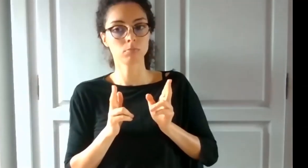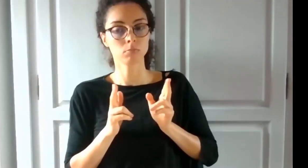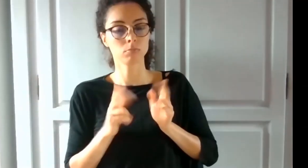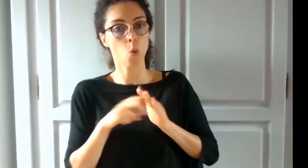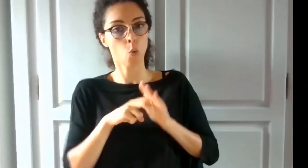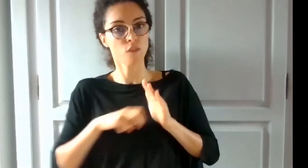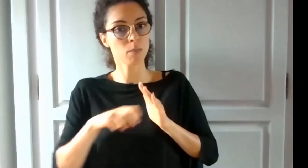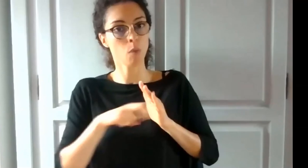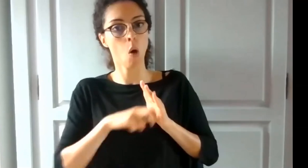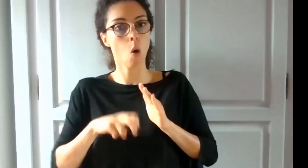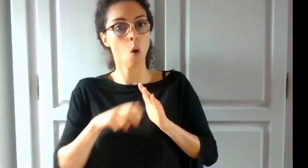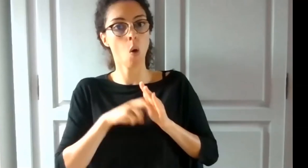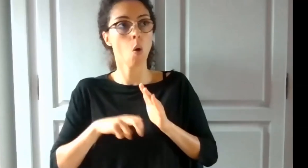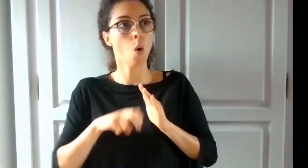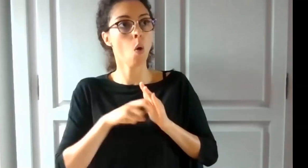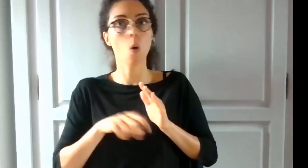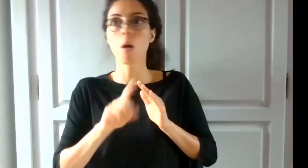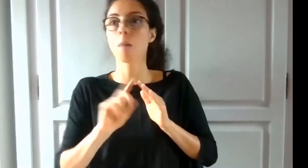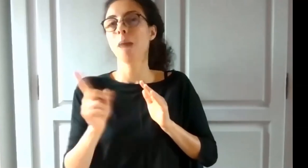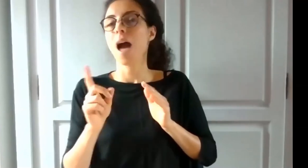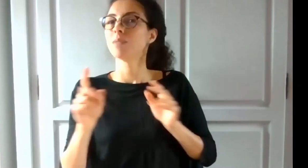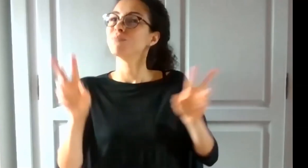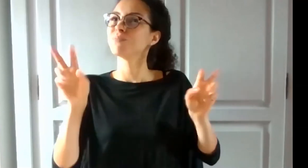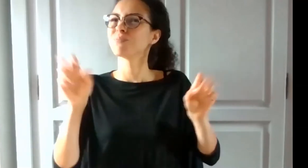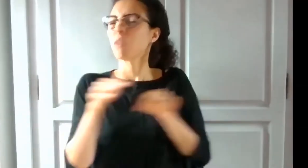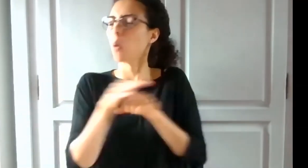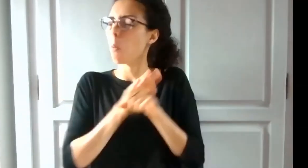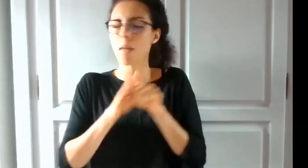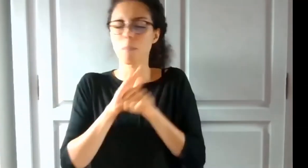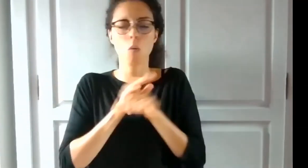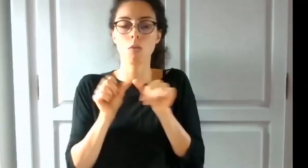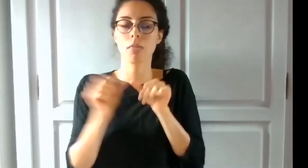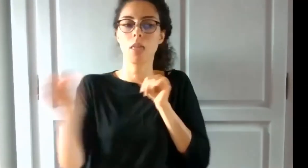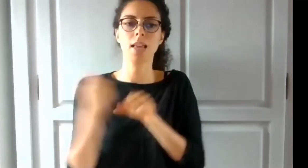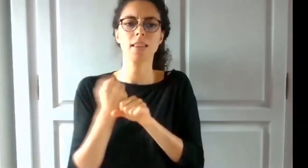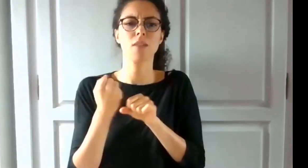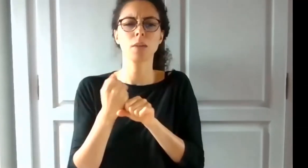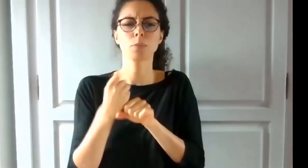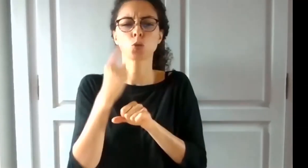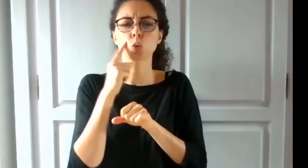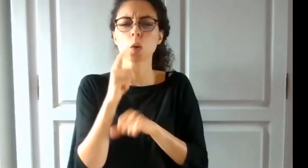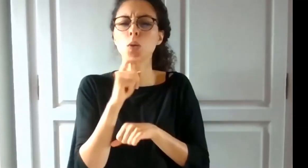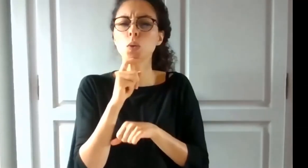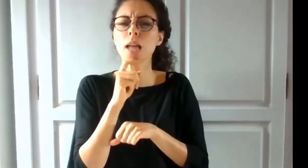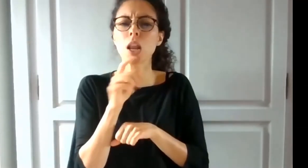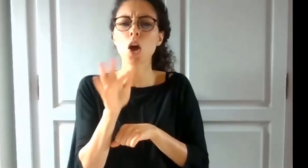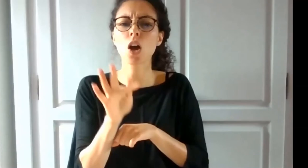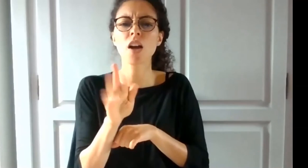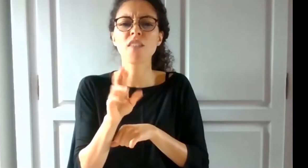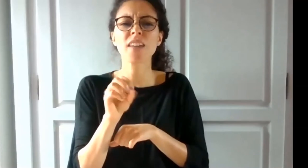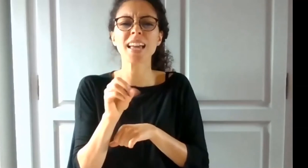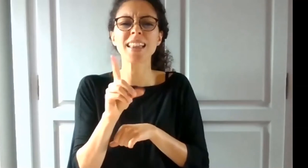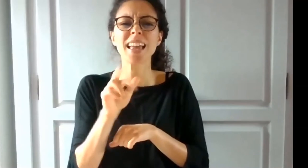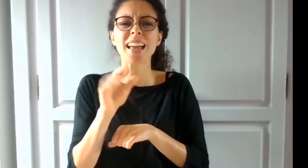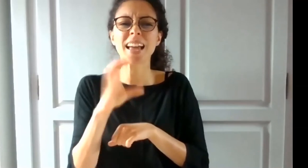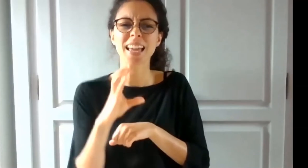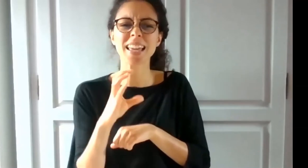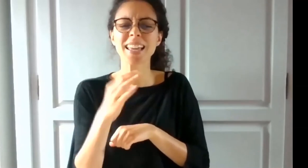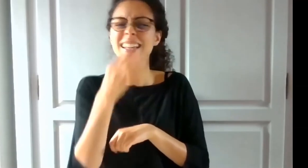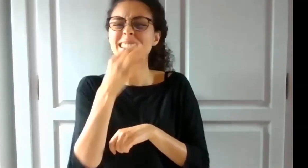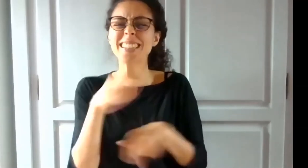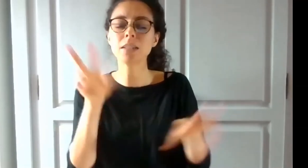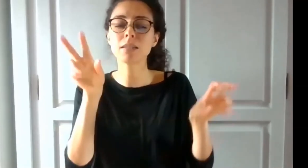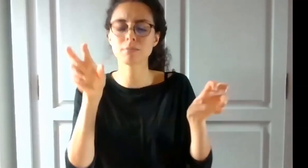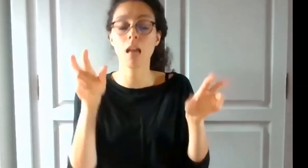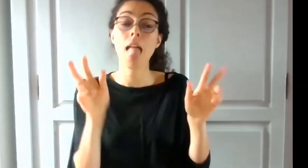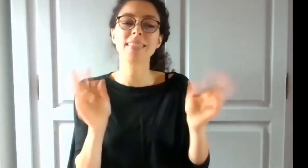confinement n'était pas complètement du télétravail, puisque tout à l'heure, je crois que c'est Frédéric qui utilisait le terme de téléconfinement, ou je